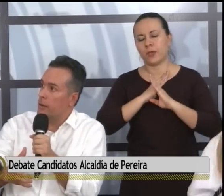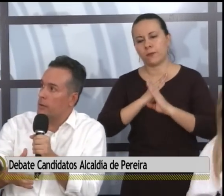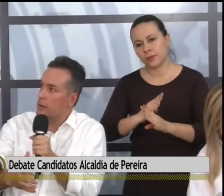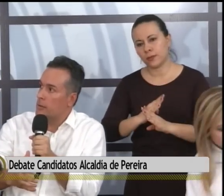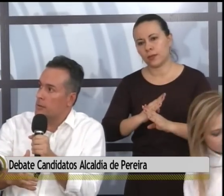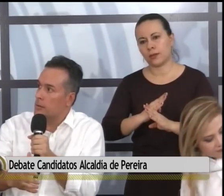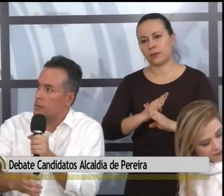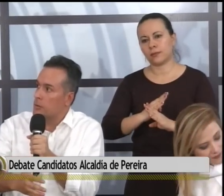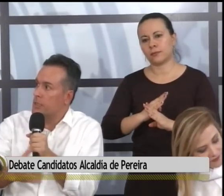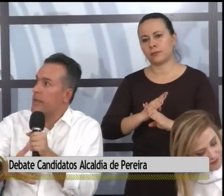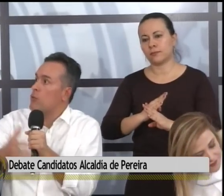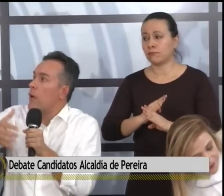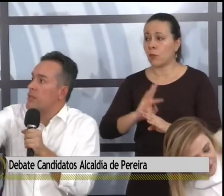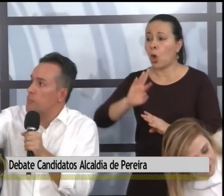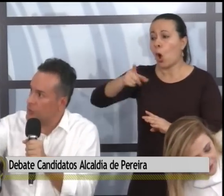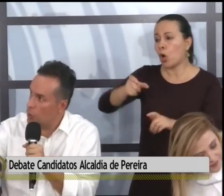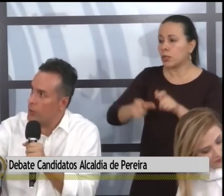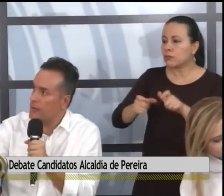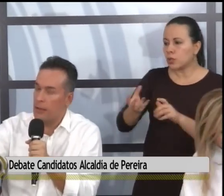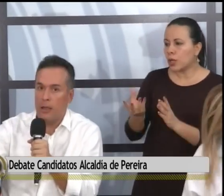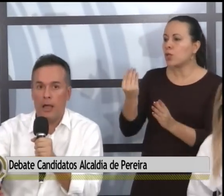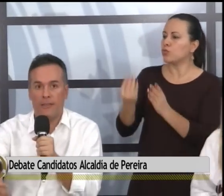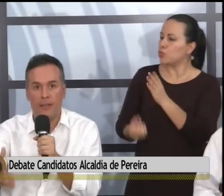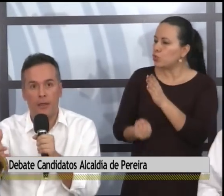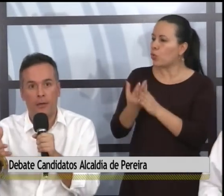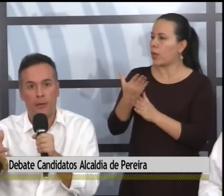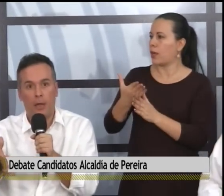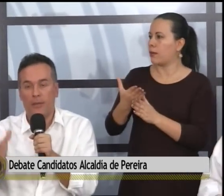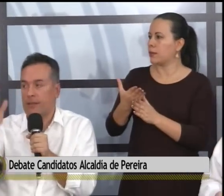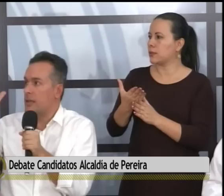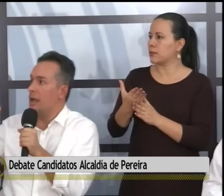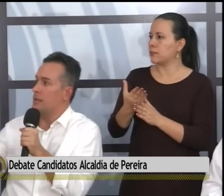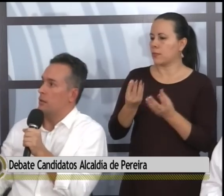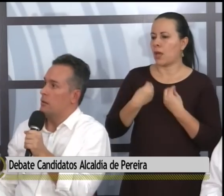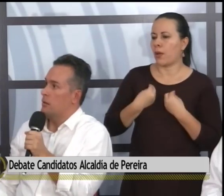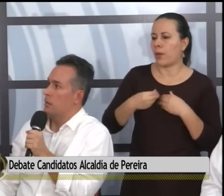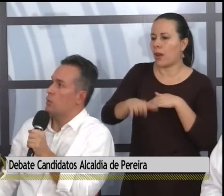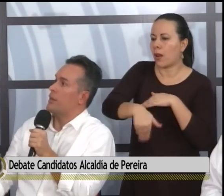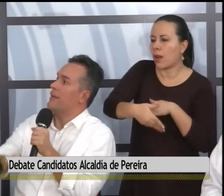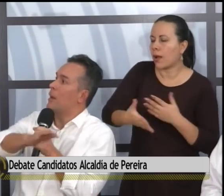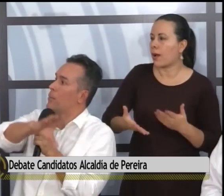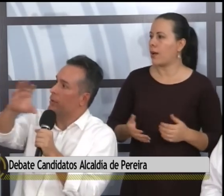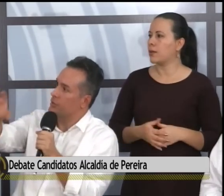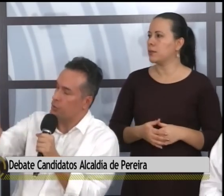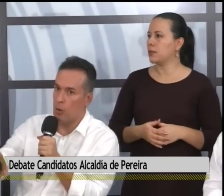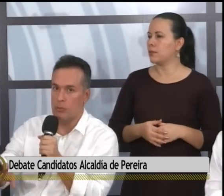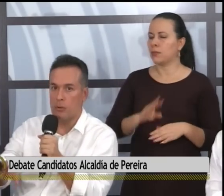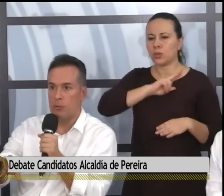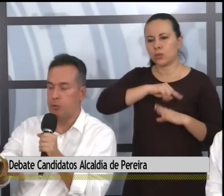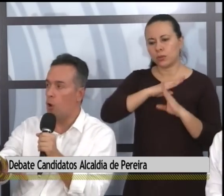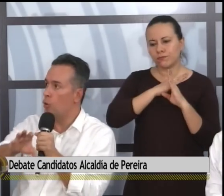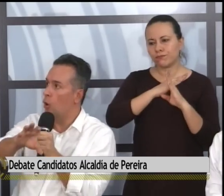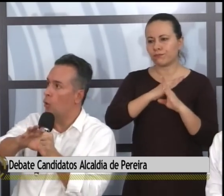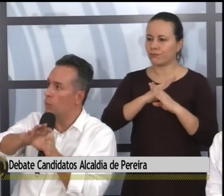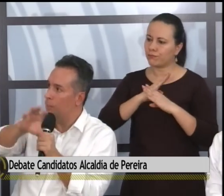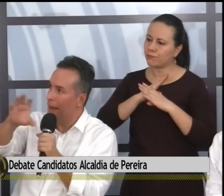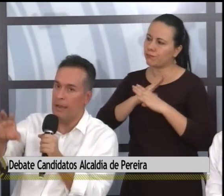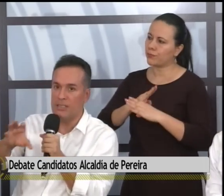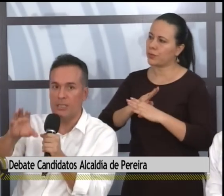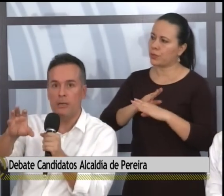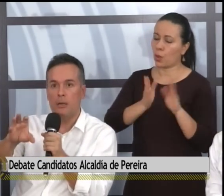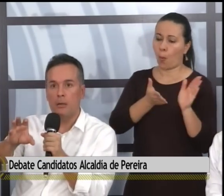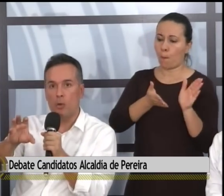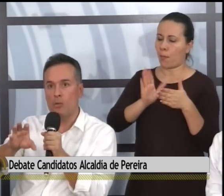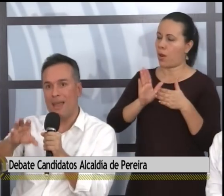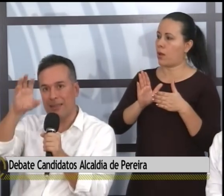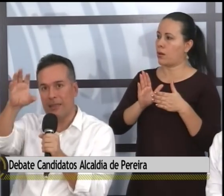que lleguen nuevas personas a ser habitantes de calle. Esto a través de la prevención. Todo un plan